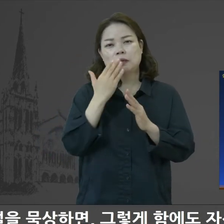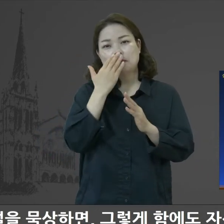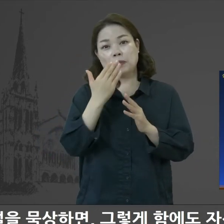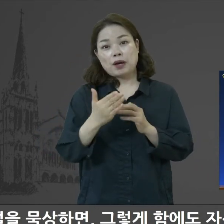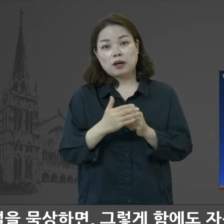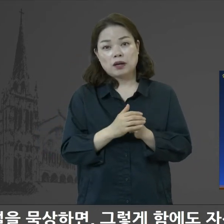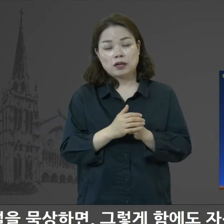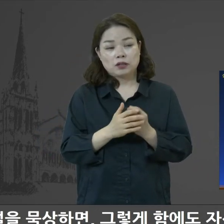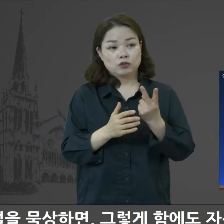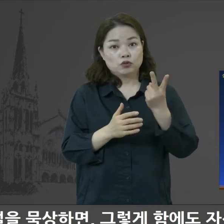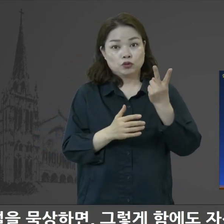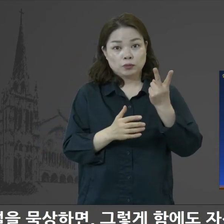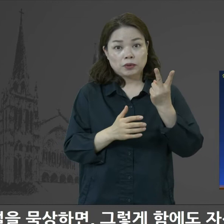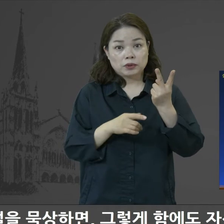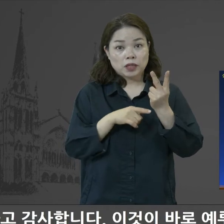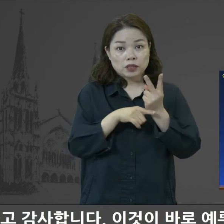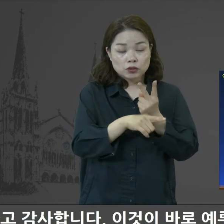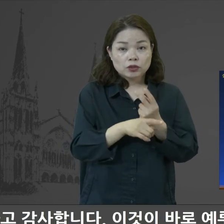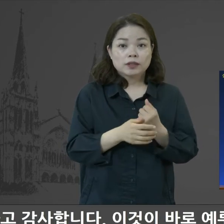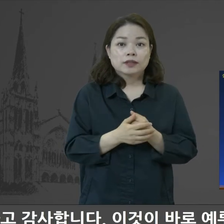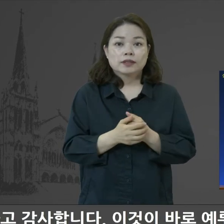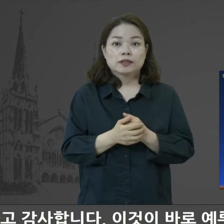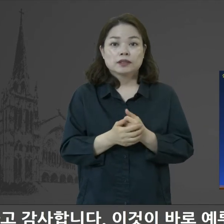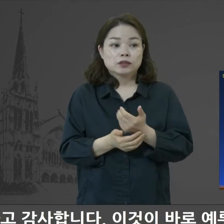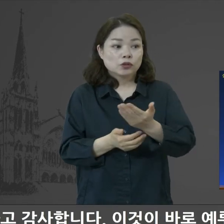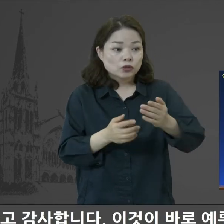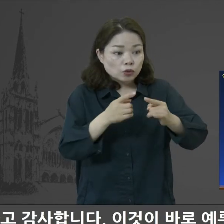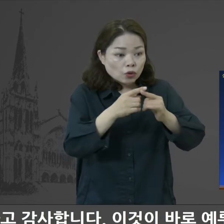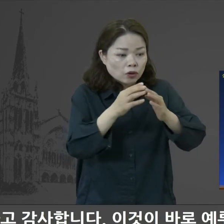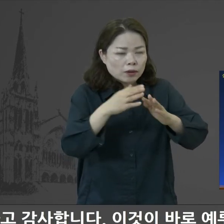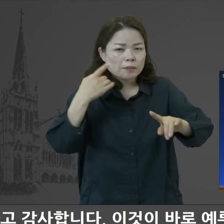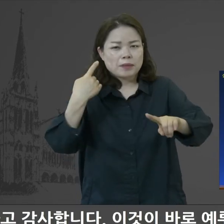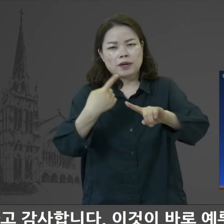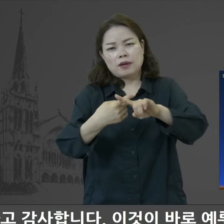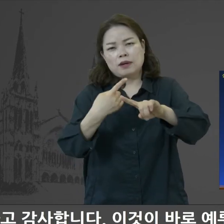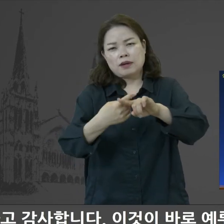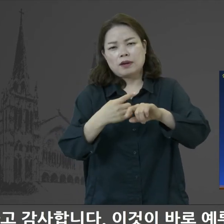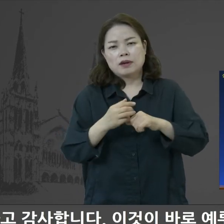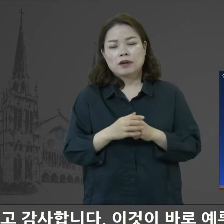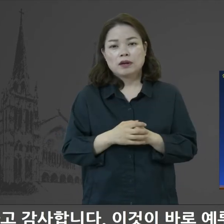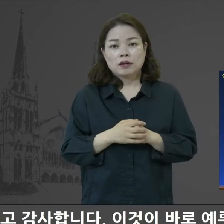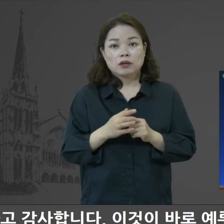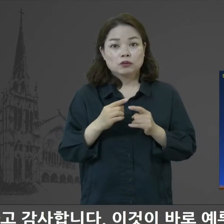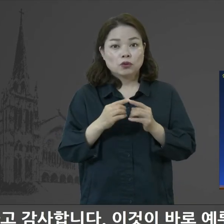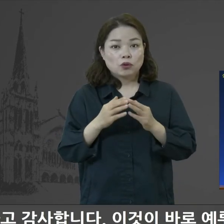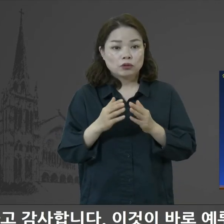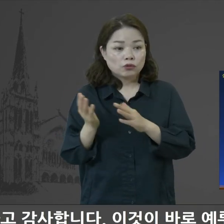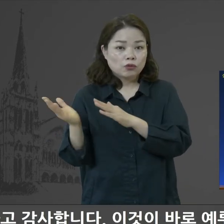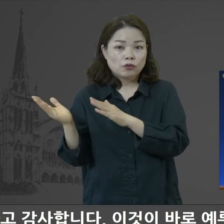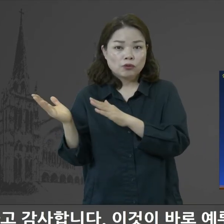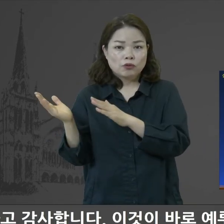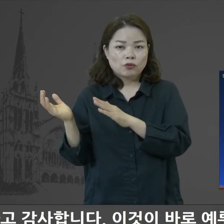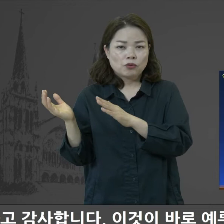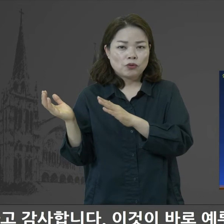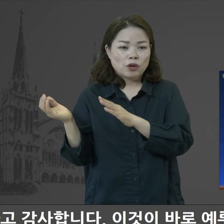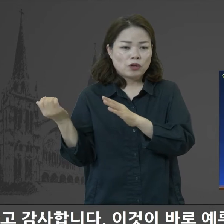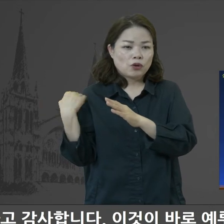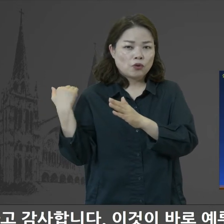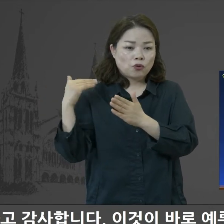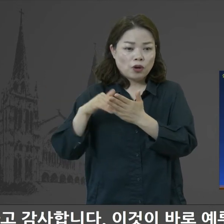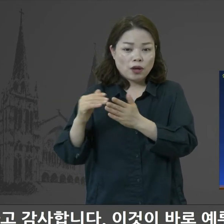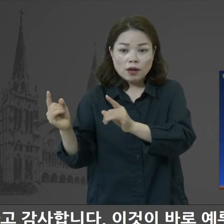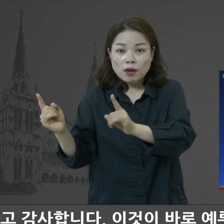있었던 두 번째 이유입니다. 여러분, 교회도 마찬가지인 것 같아요. 교회와 회복은, 교회의